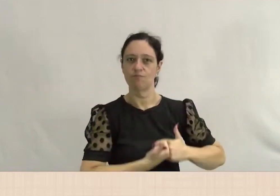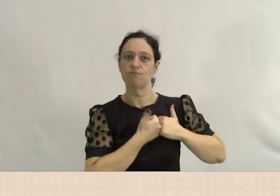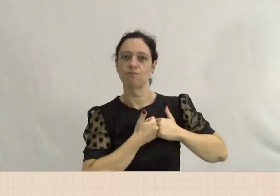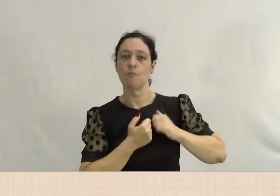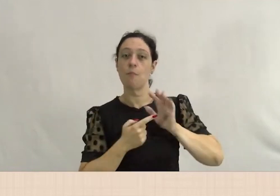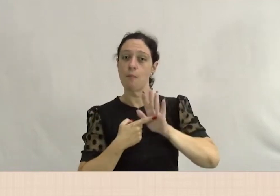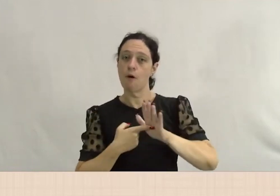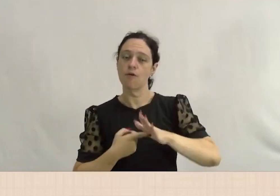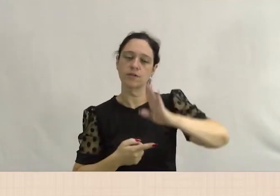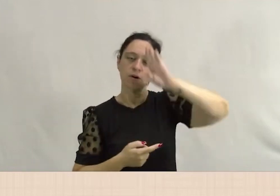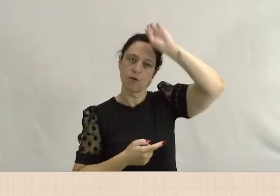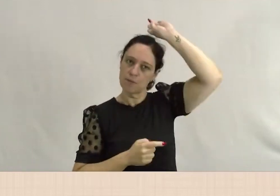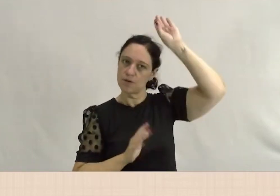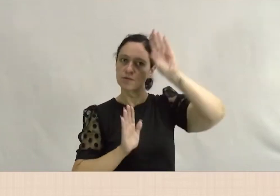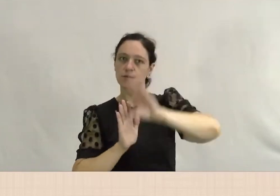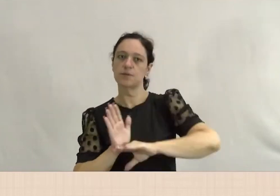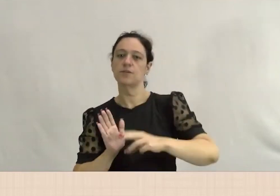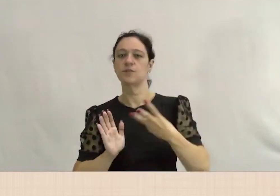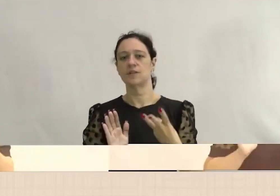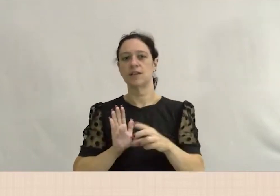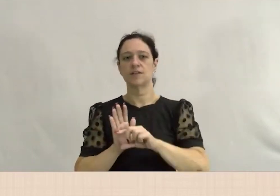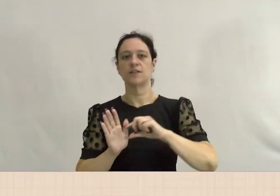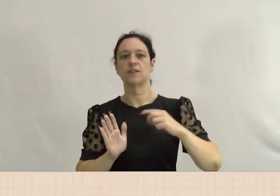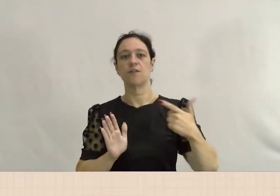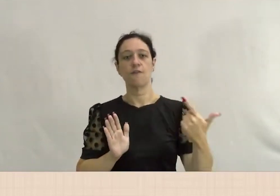3, versículo 22.